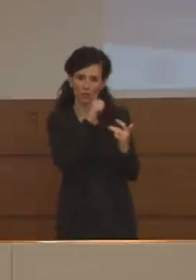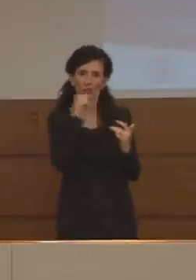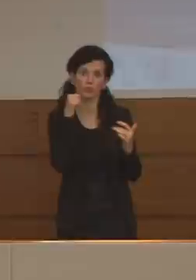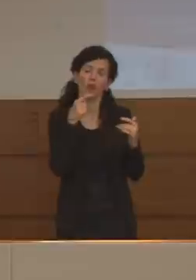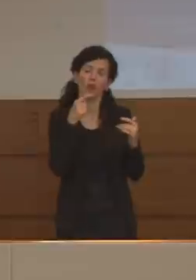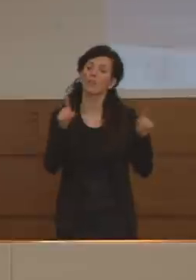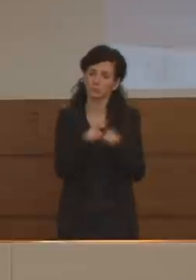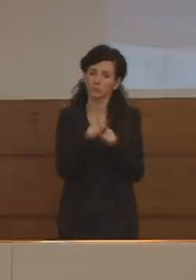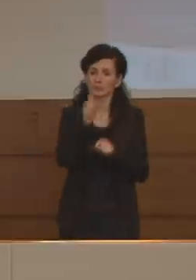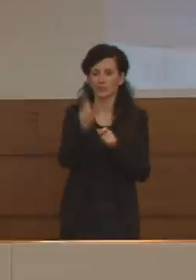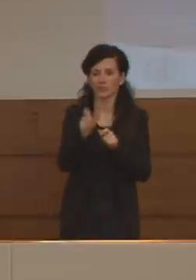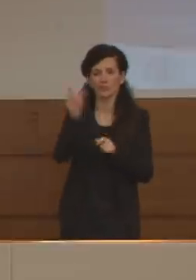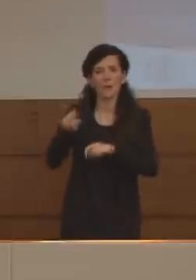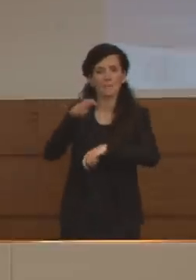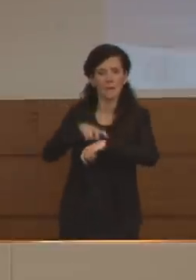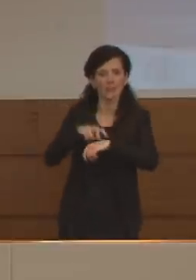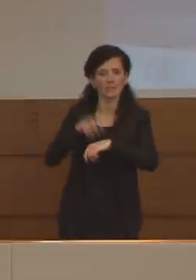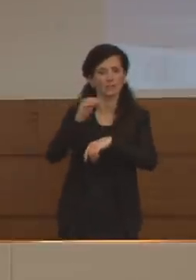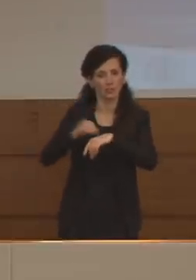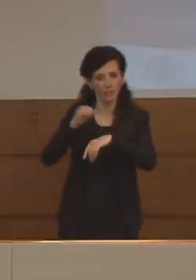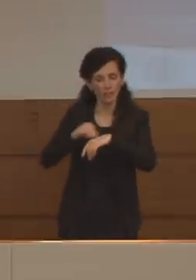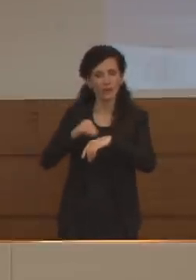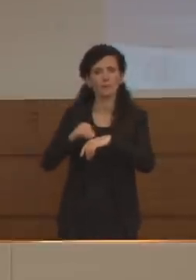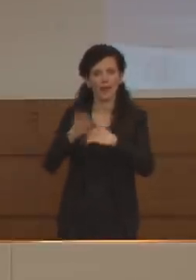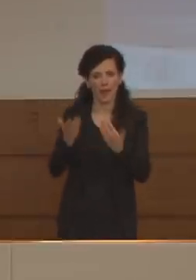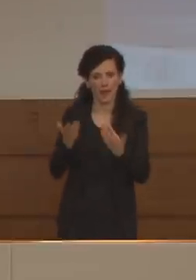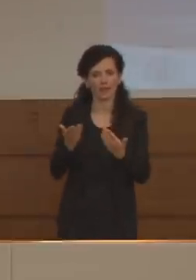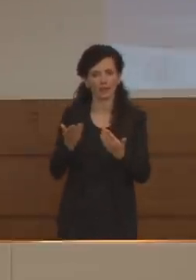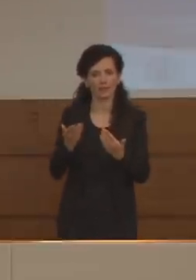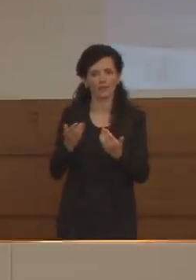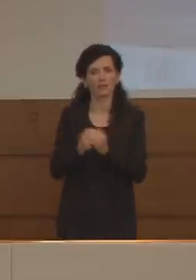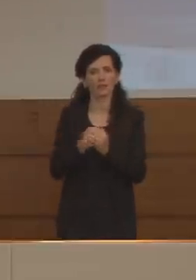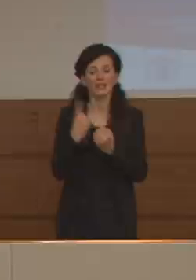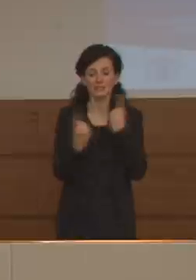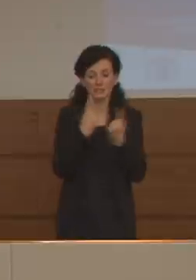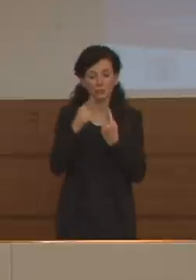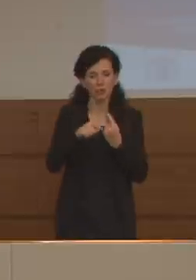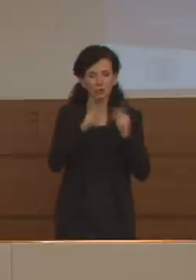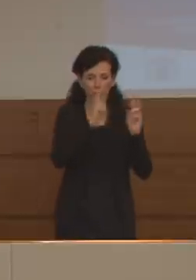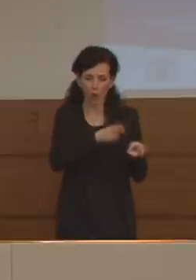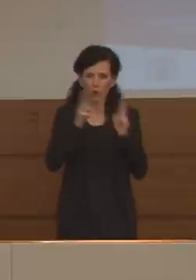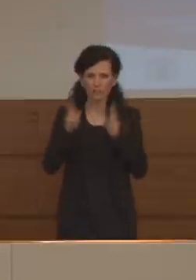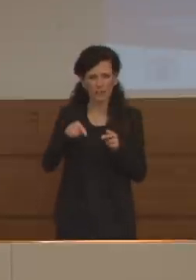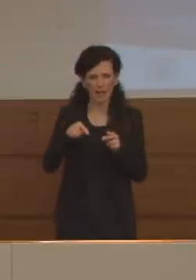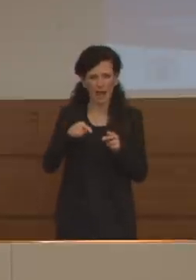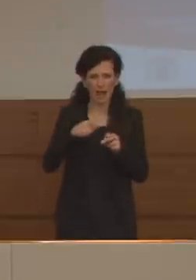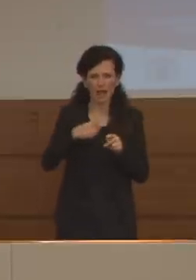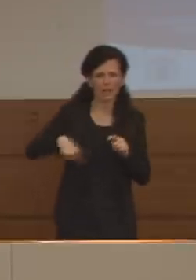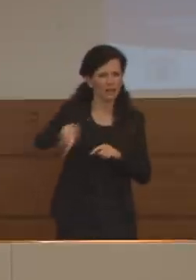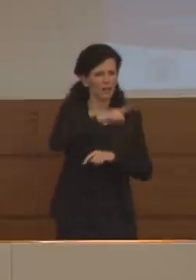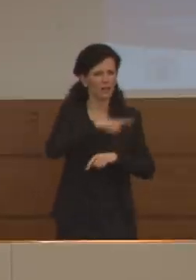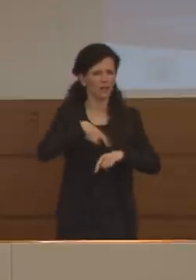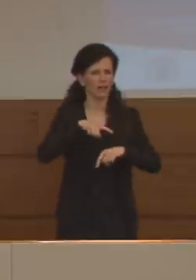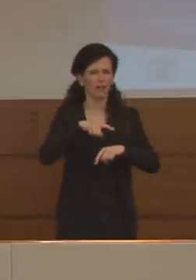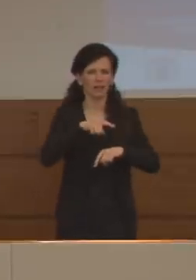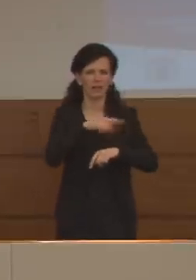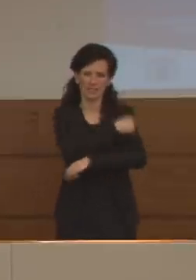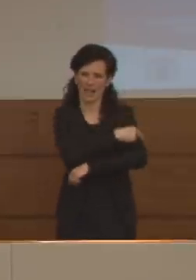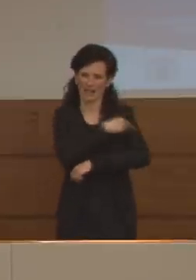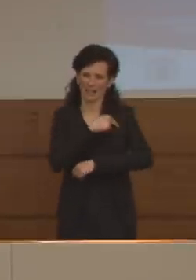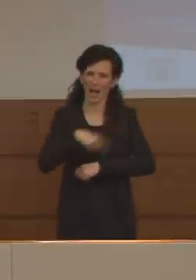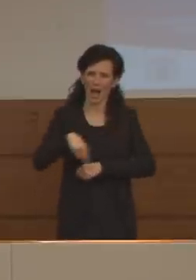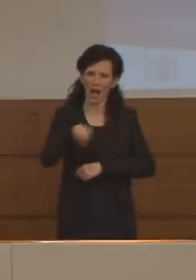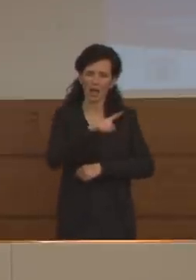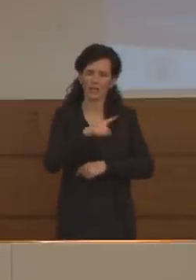ricordo che soprattutto nella nostra area critica lo stress a cui è sottoposto il personale nonostante lo